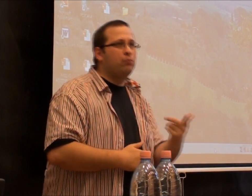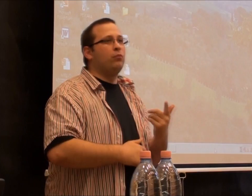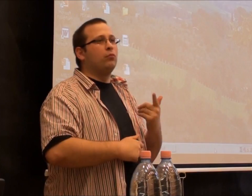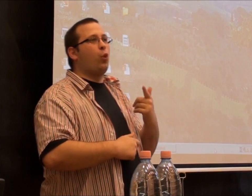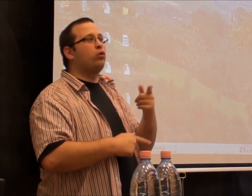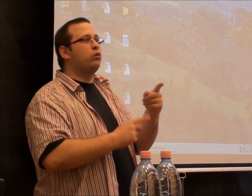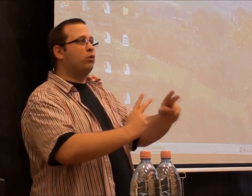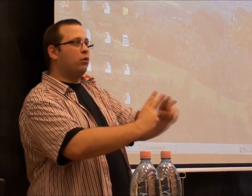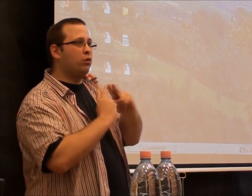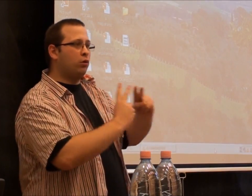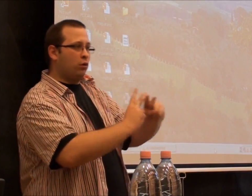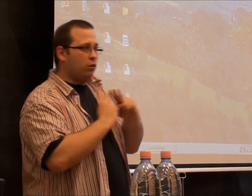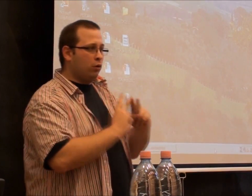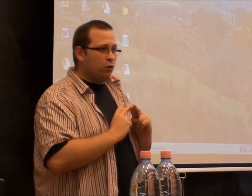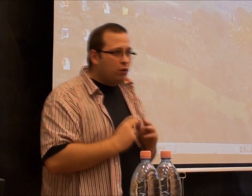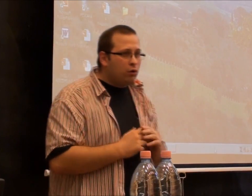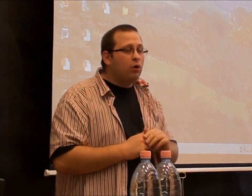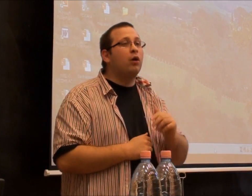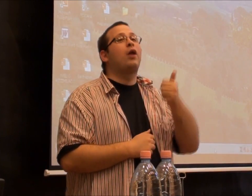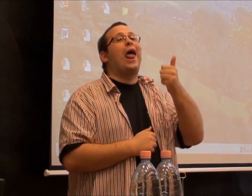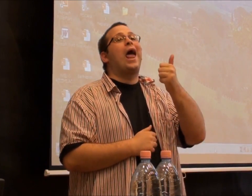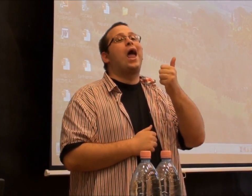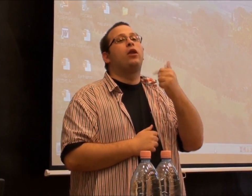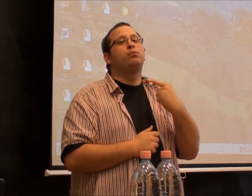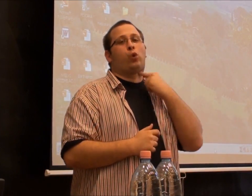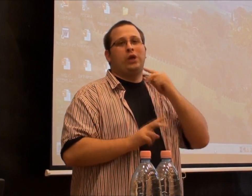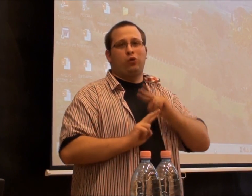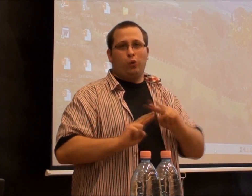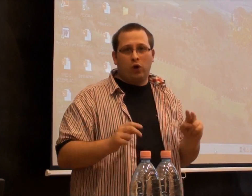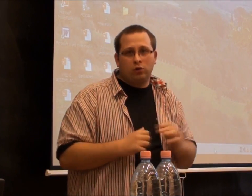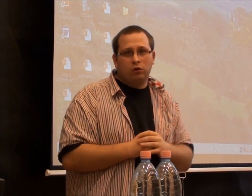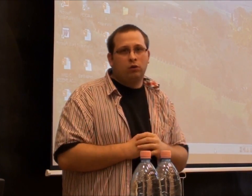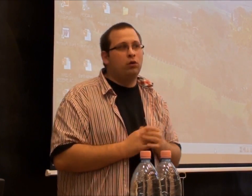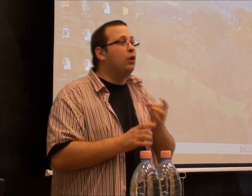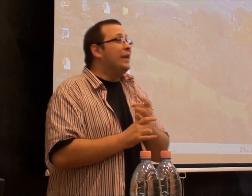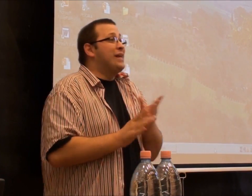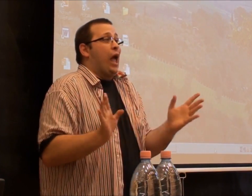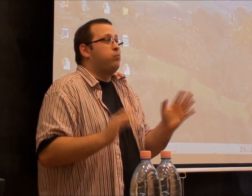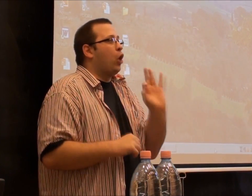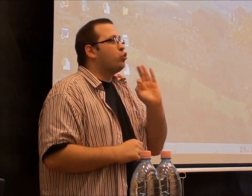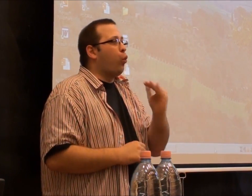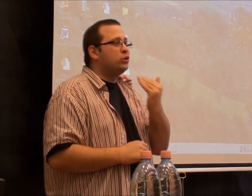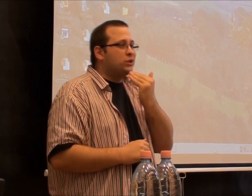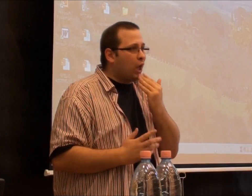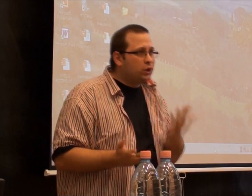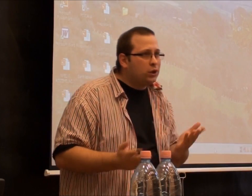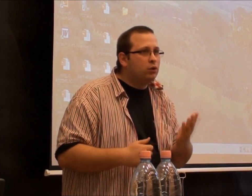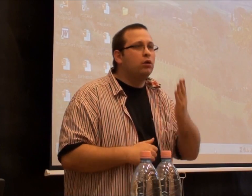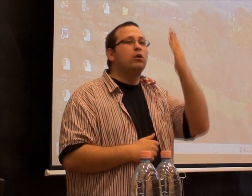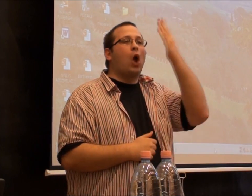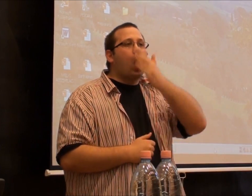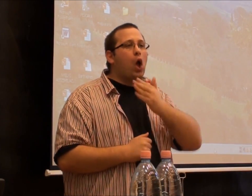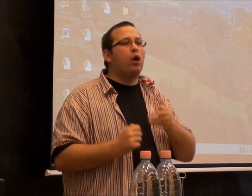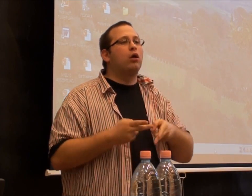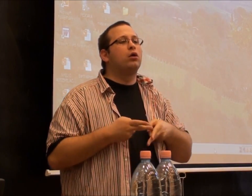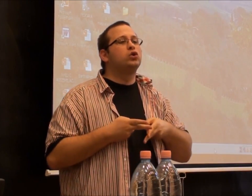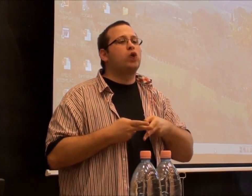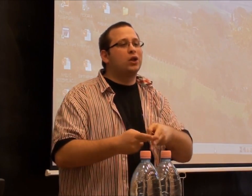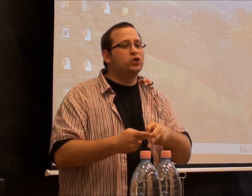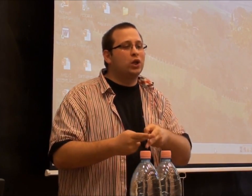érzem, látom, hogy ez a segítség megvan, egypek van benne, hogy